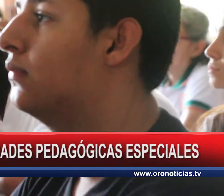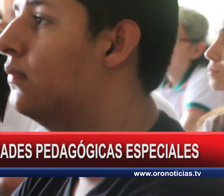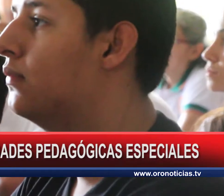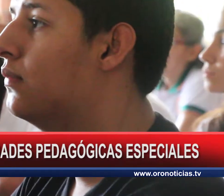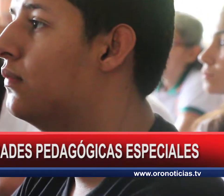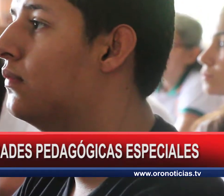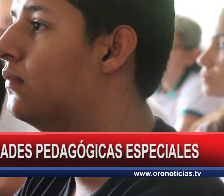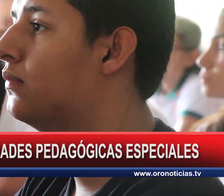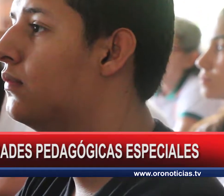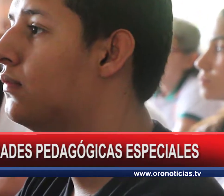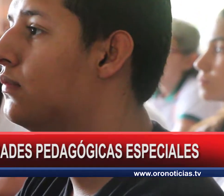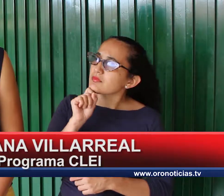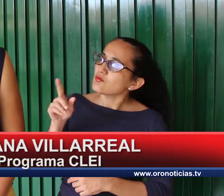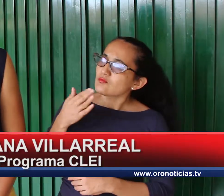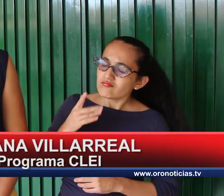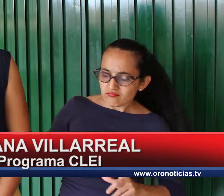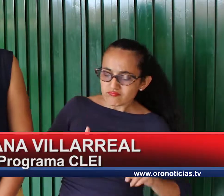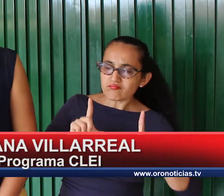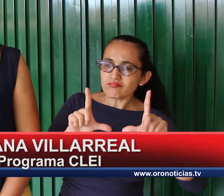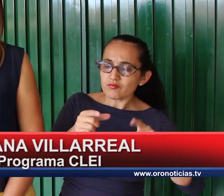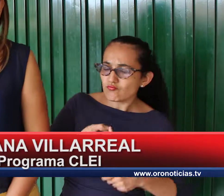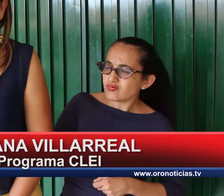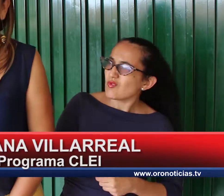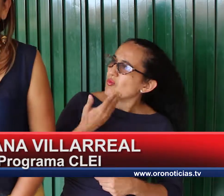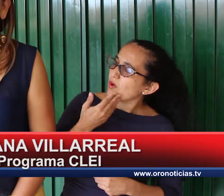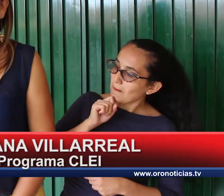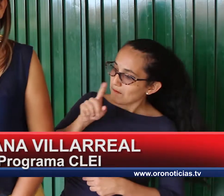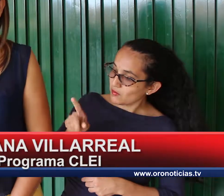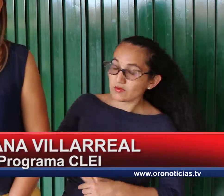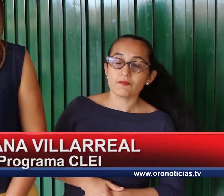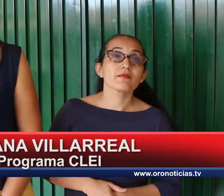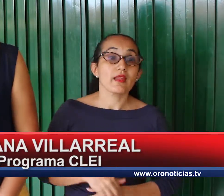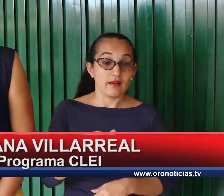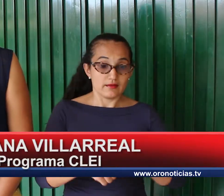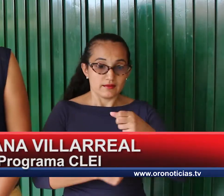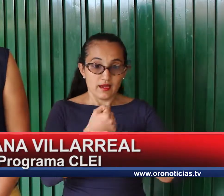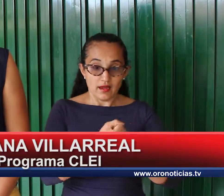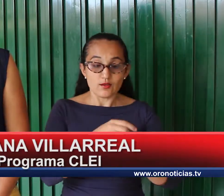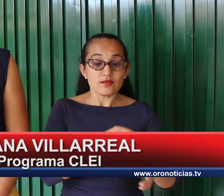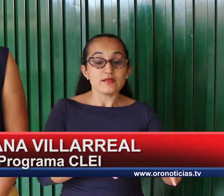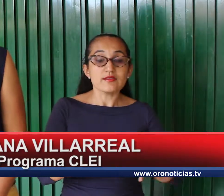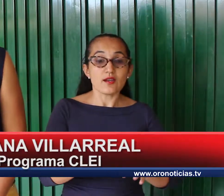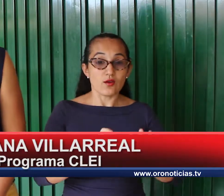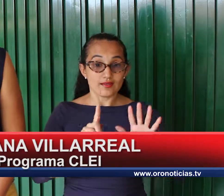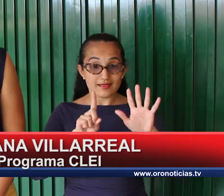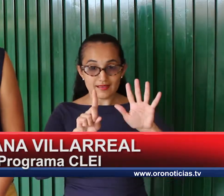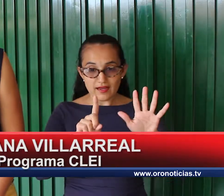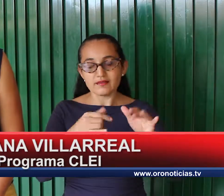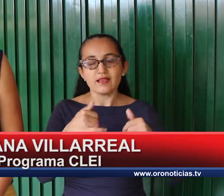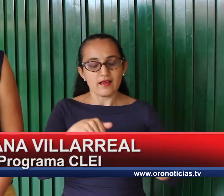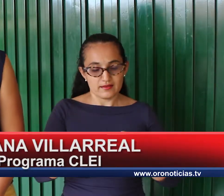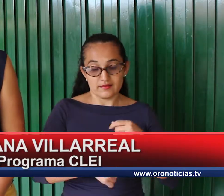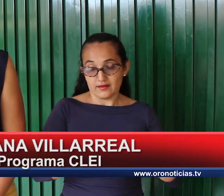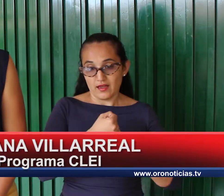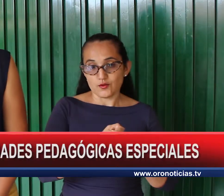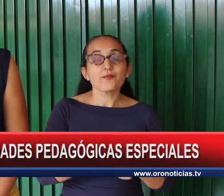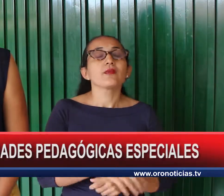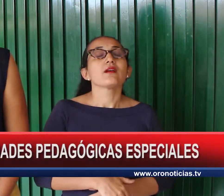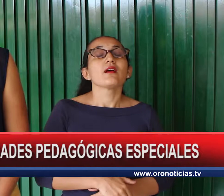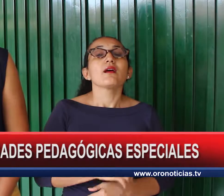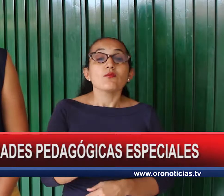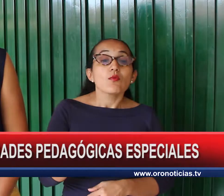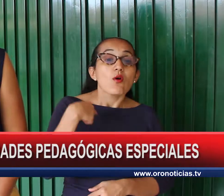para la discapacidad este año tenemos la promoción ya de ciclo 6 para el año entrante ya estarían abiertas las inscripciones